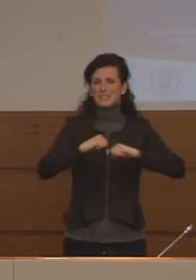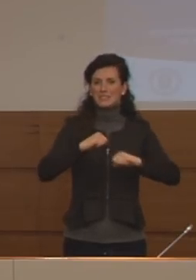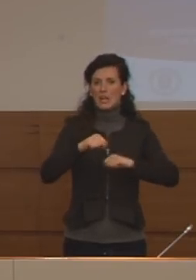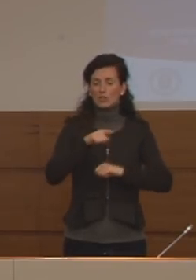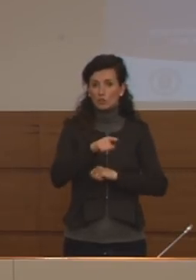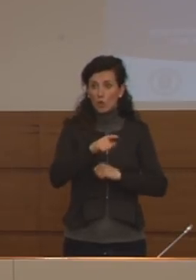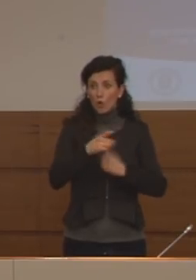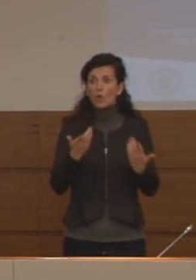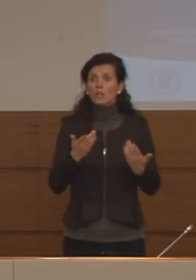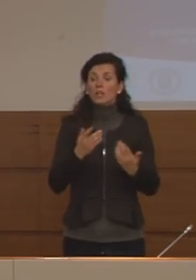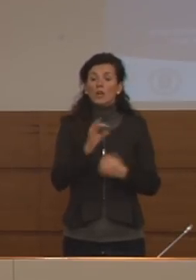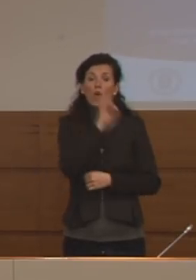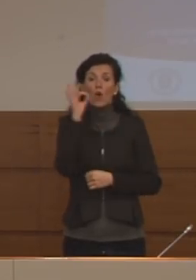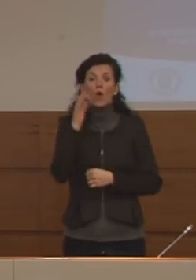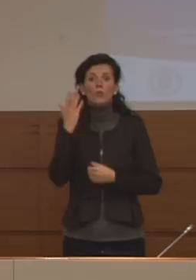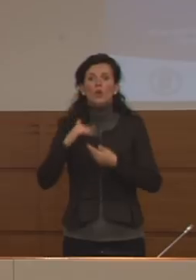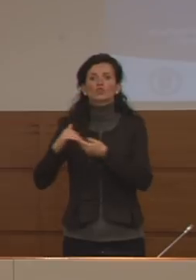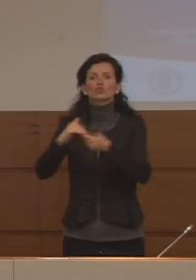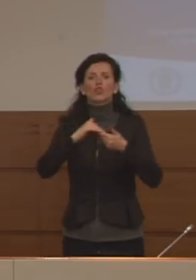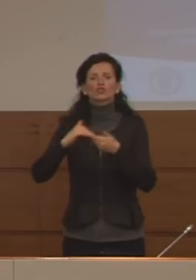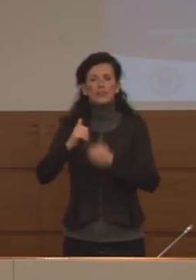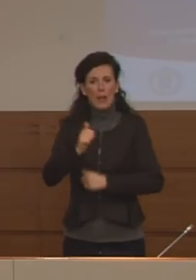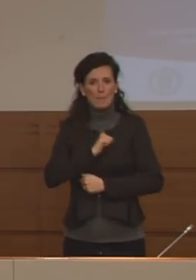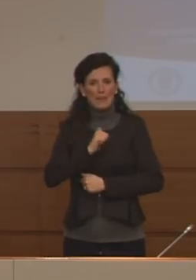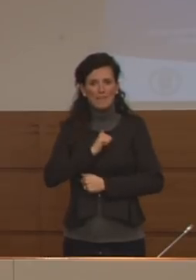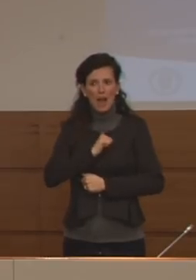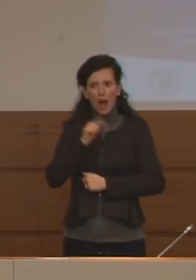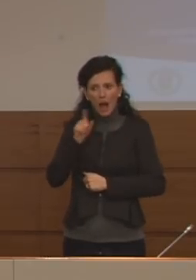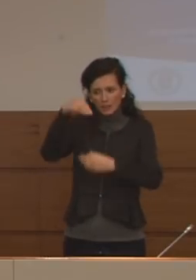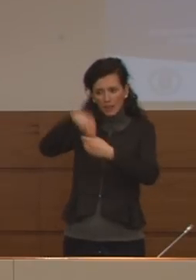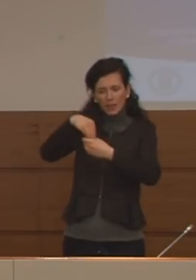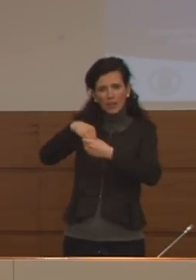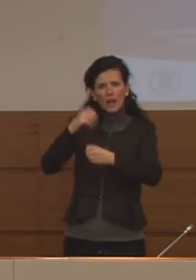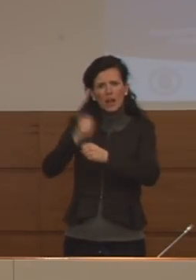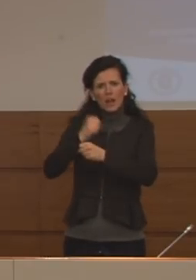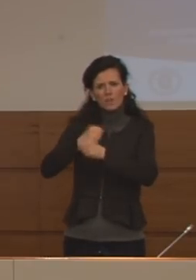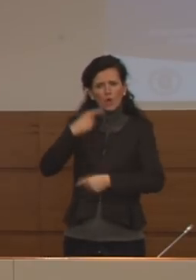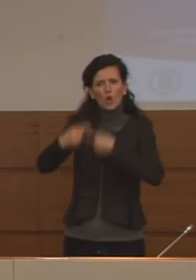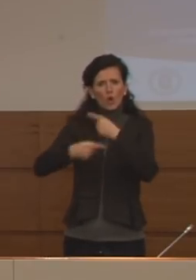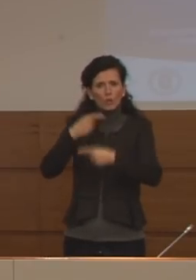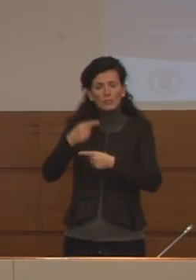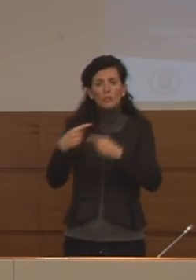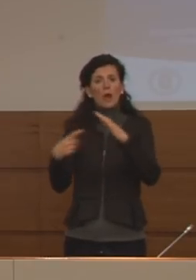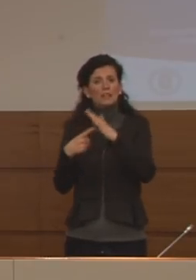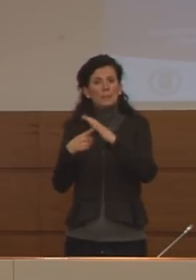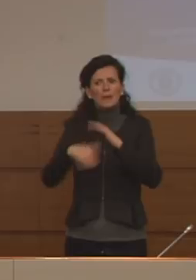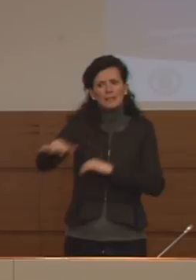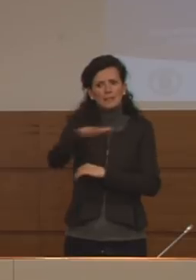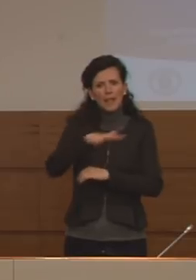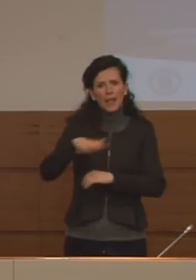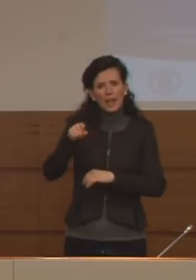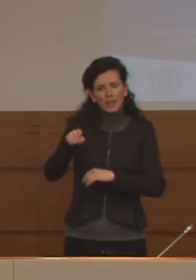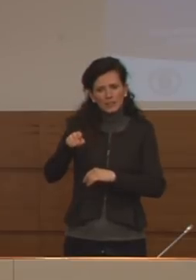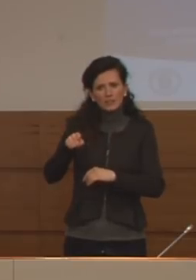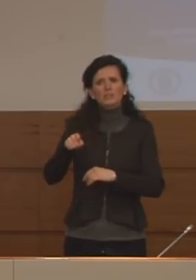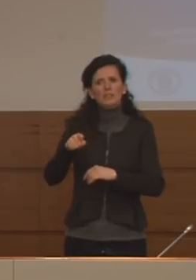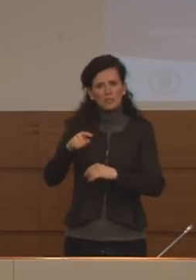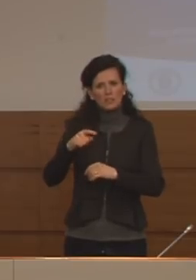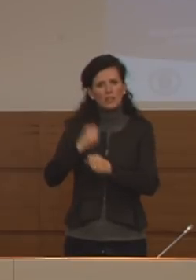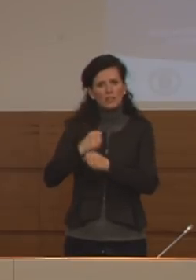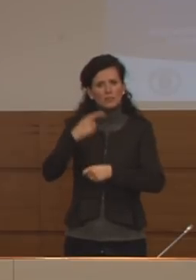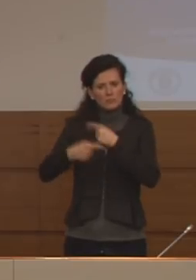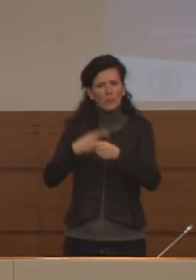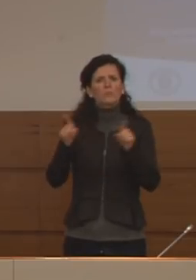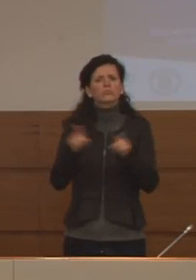le società private che hanno continuato con i loro lavoratori ad operare in modalità di lavoro